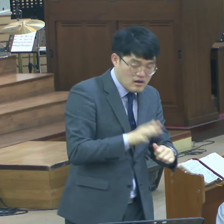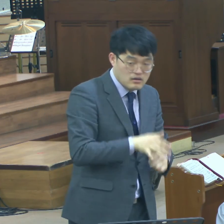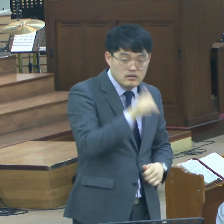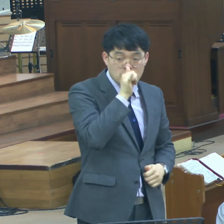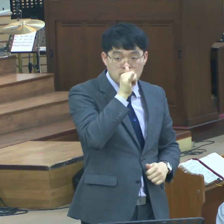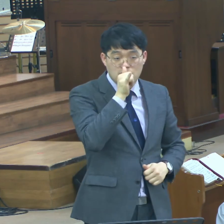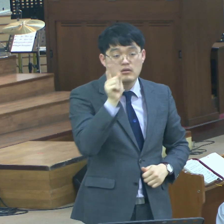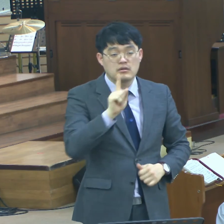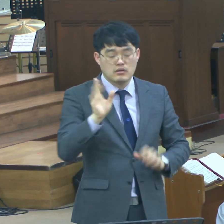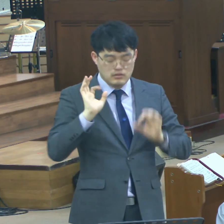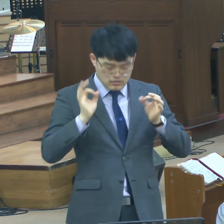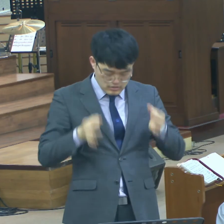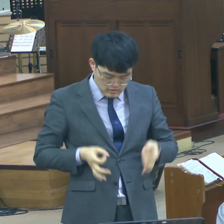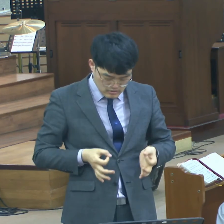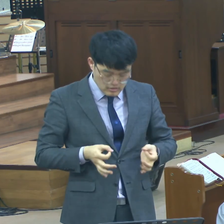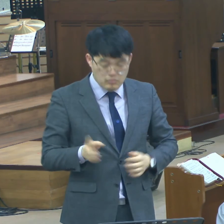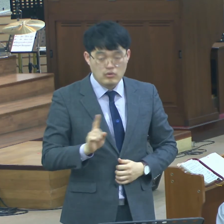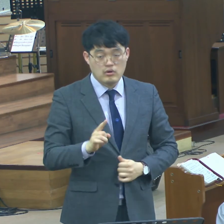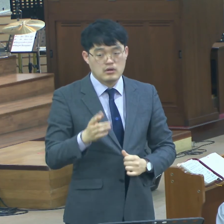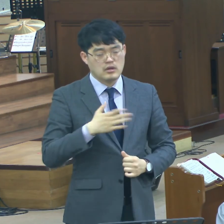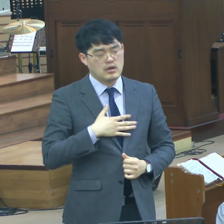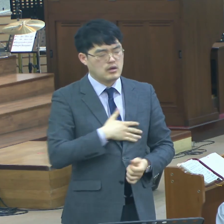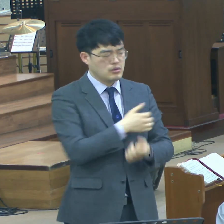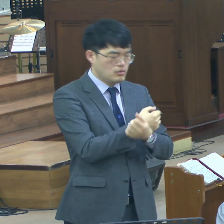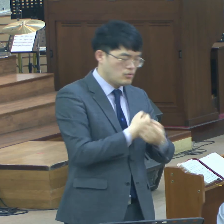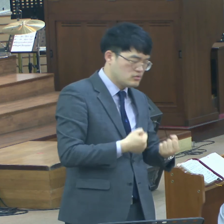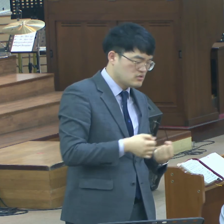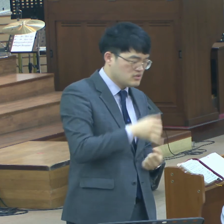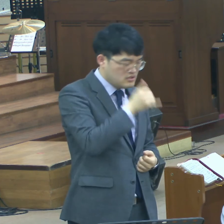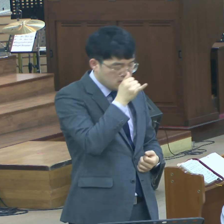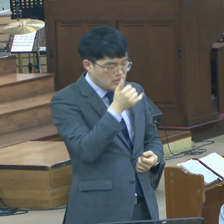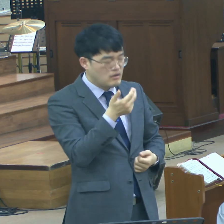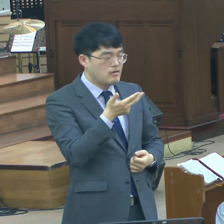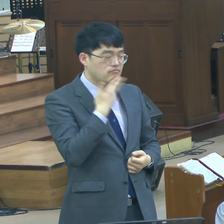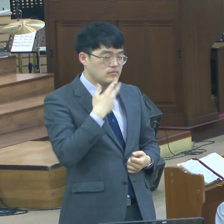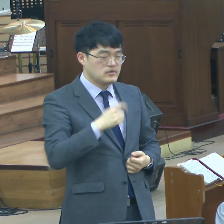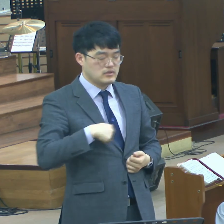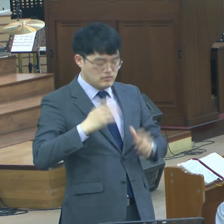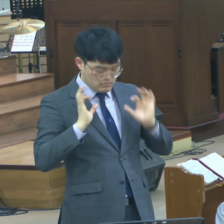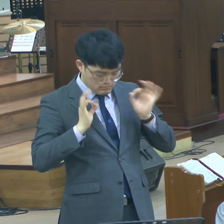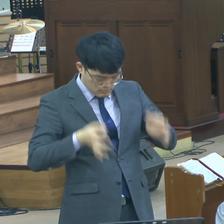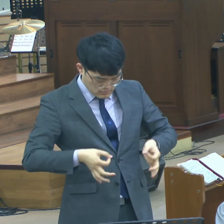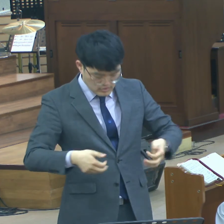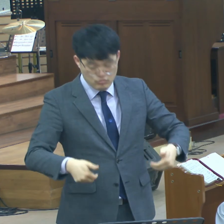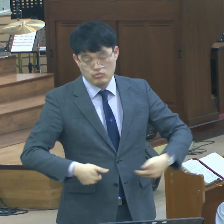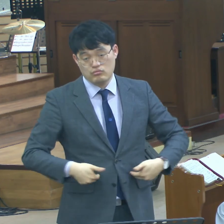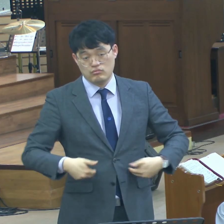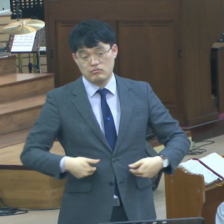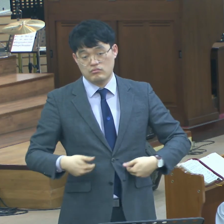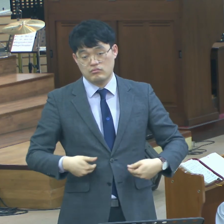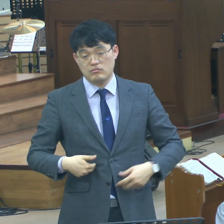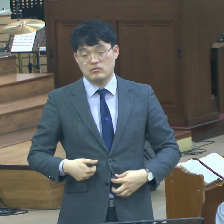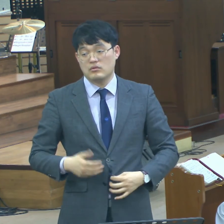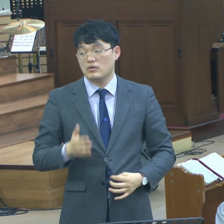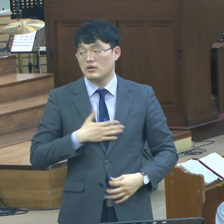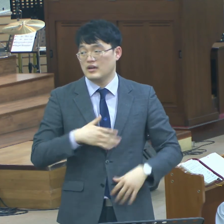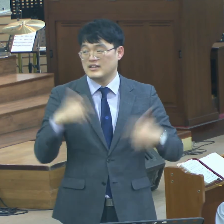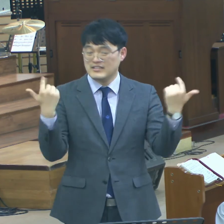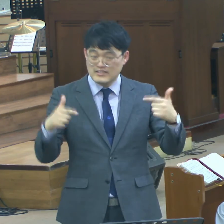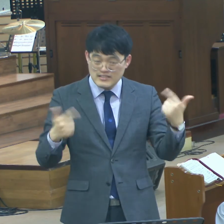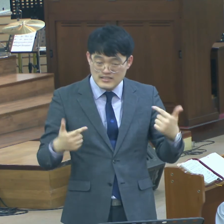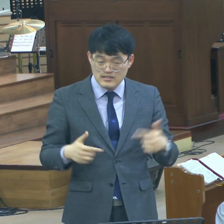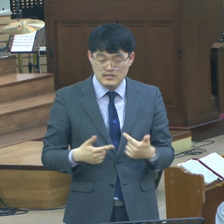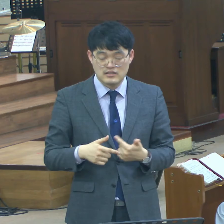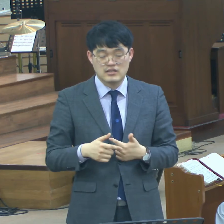봐야 되냐면 용서를 하고 있는가 안 하고 있는가를 점검해 볼 필요가 있어요. 제가 그랬어요. 제가 어느 날 금요 기도회 때